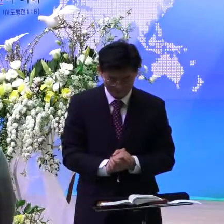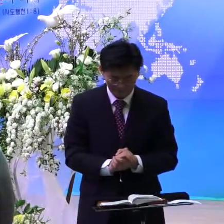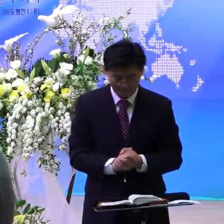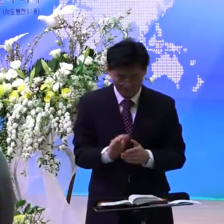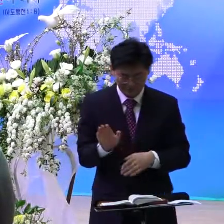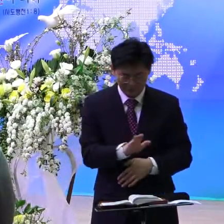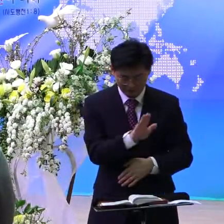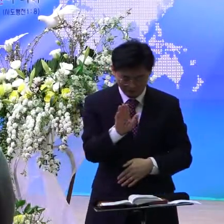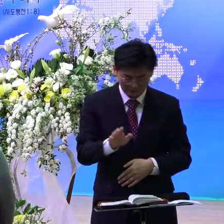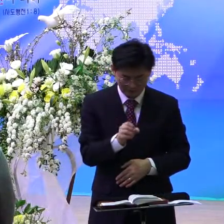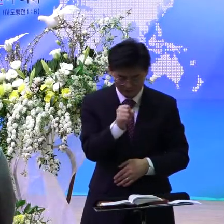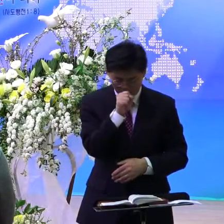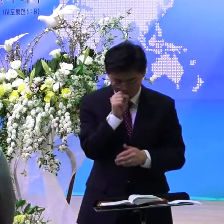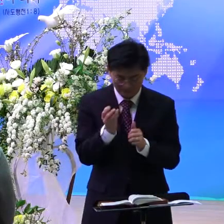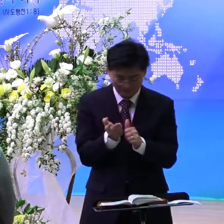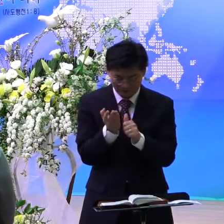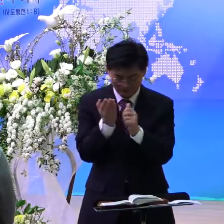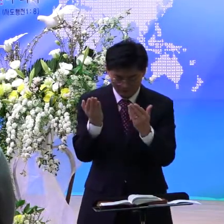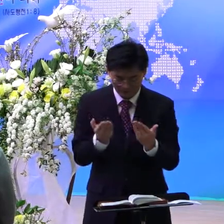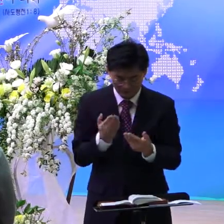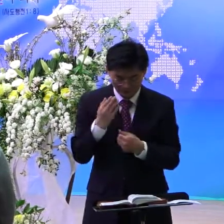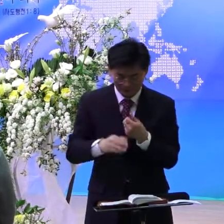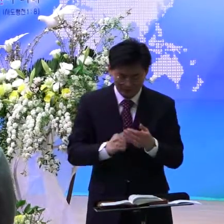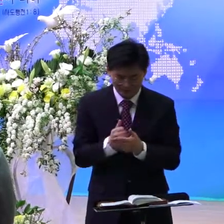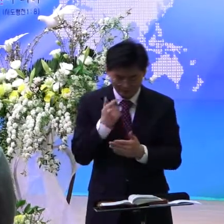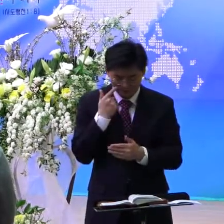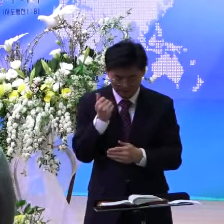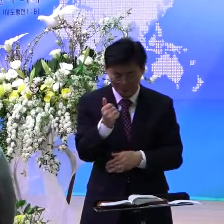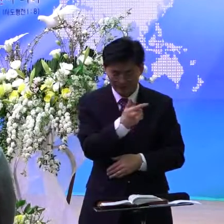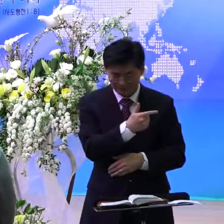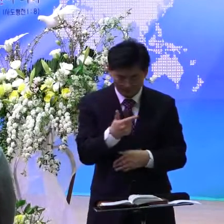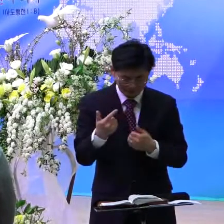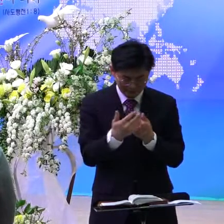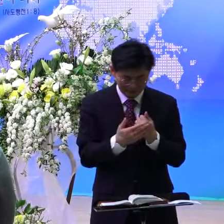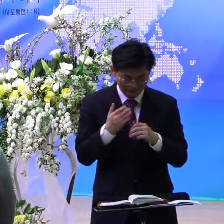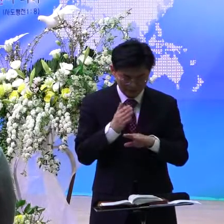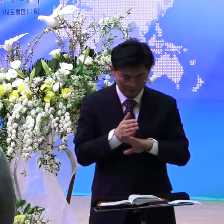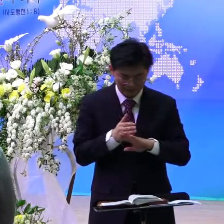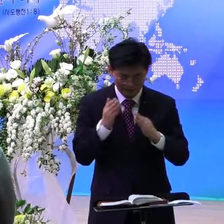우리의 선한 목자 되시는 하나님 아버지, 크신 은혜를 감사합니다.